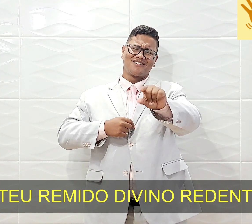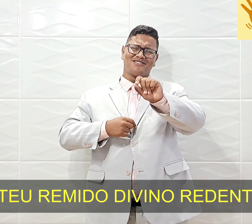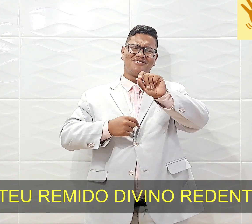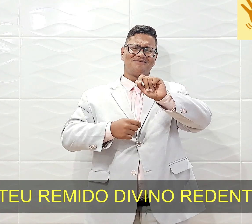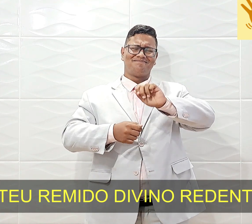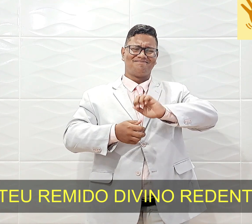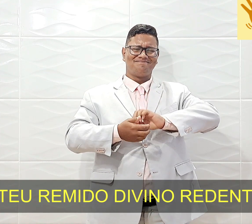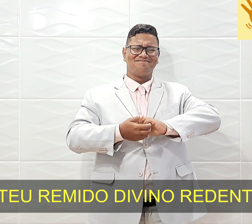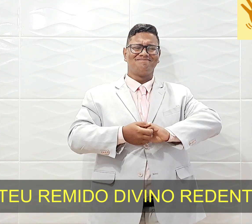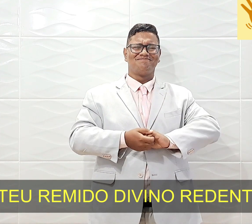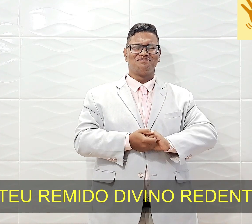remido,